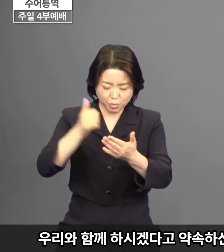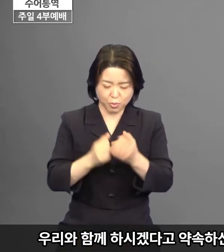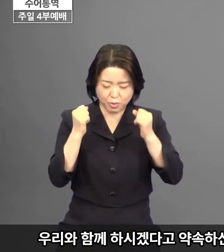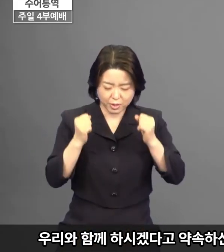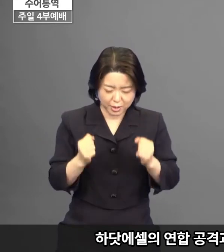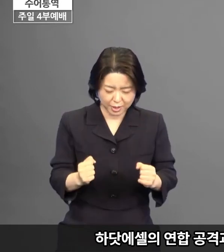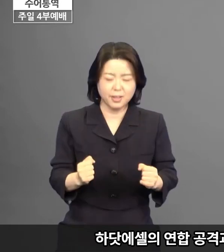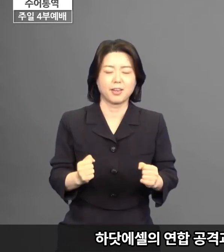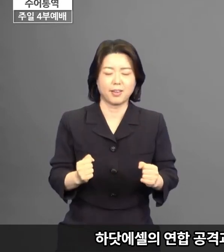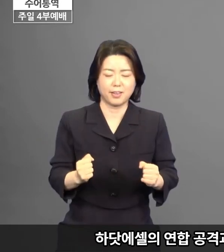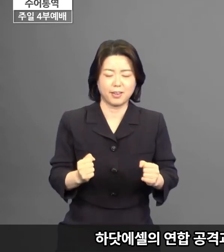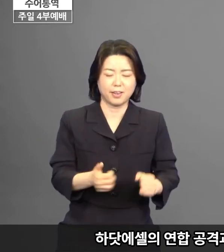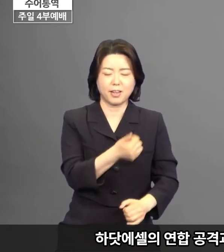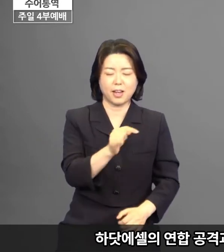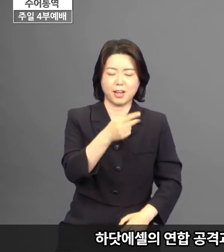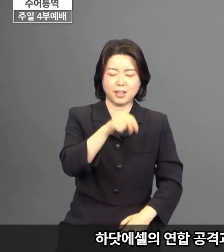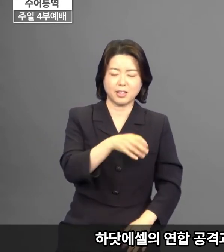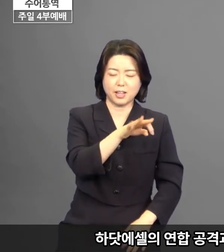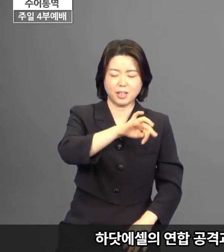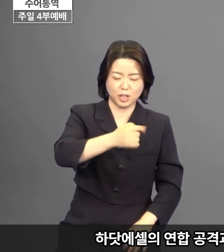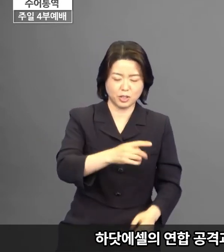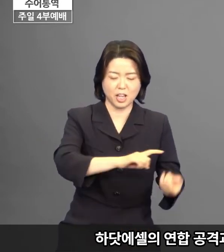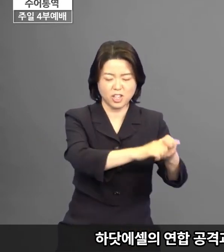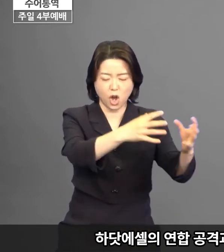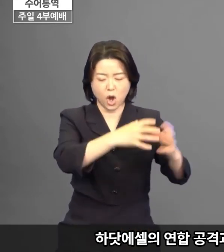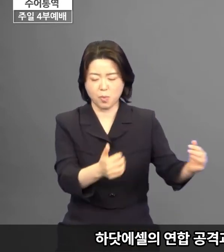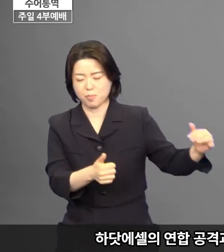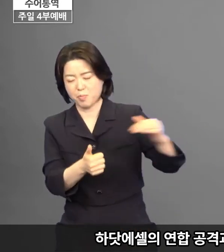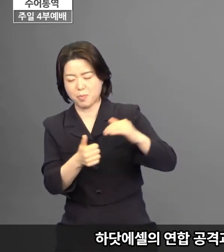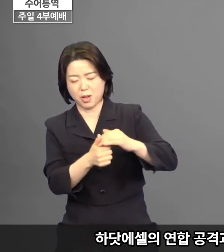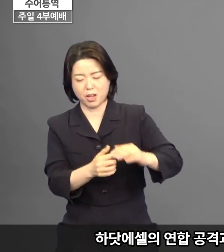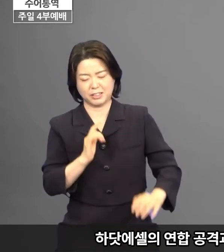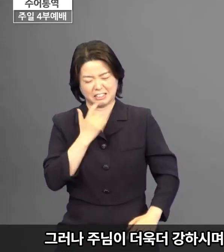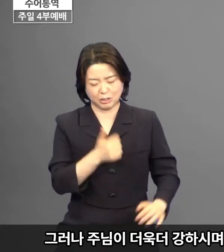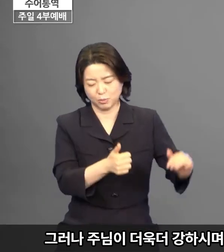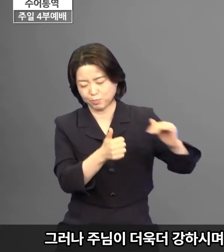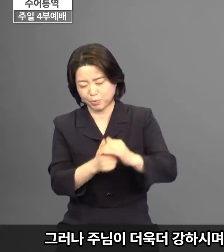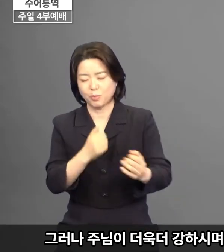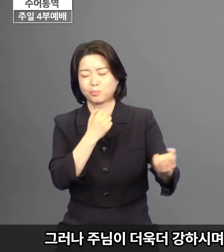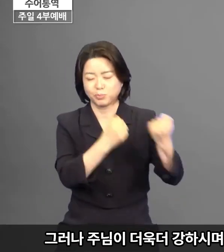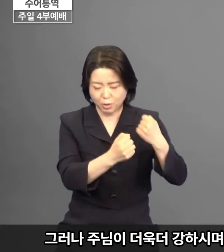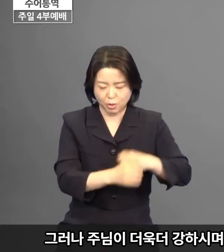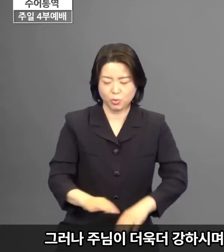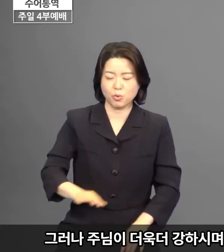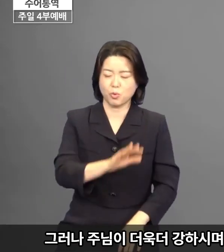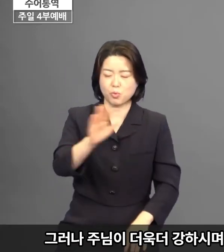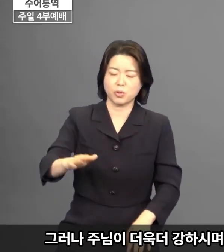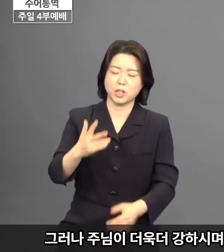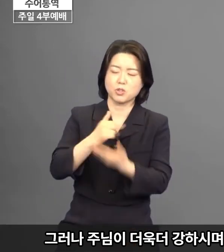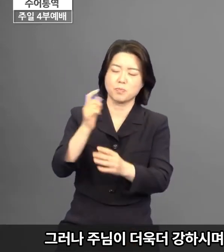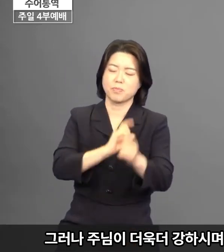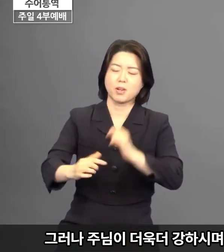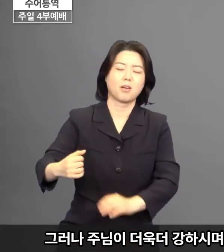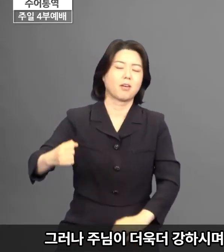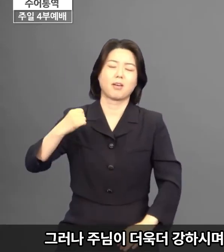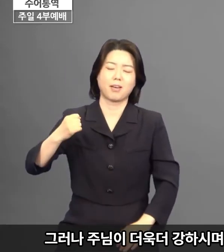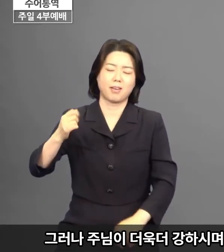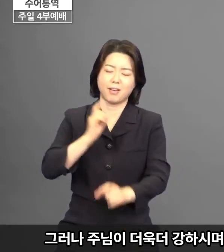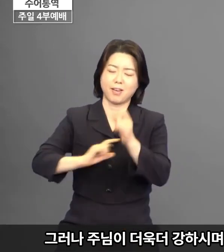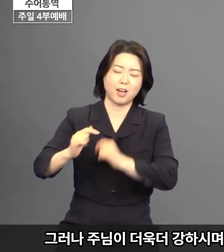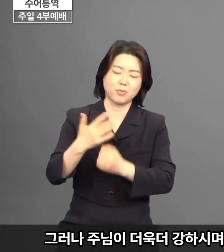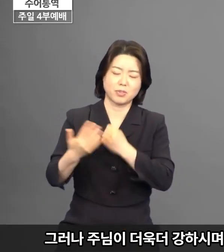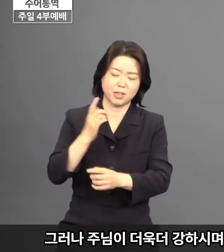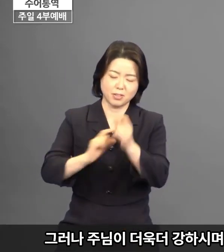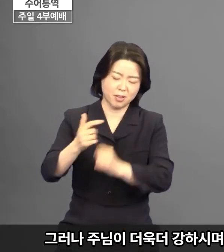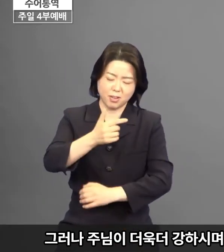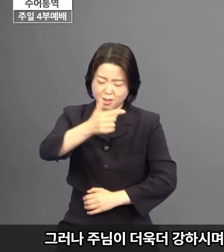내주하심이 하다데셀의 연합 공격과 끈질긴 공격에도 불구하고, 그러나 주님이 더욱더 강하시며 하나님의 은혜는 더